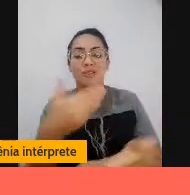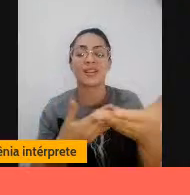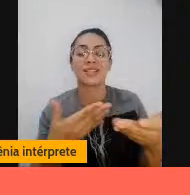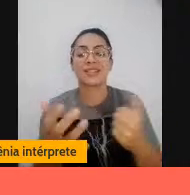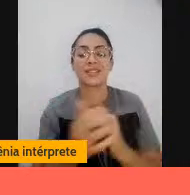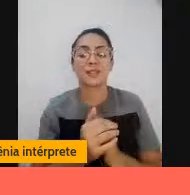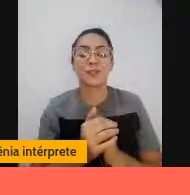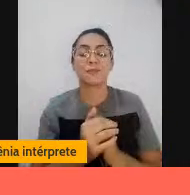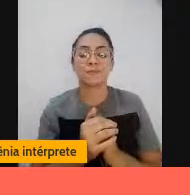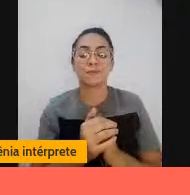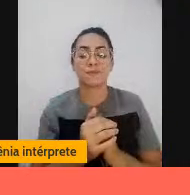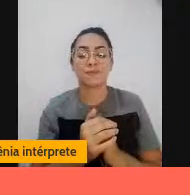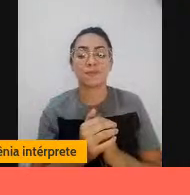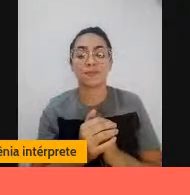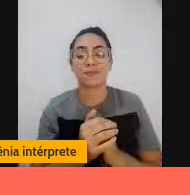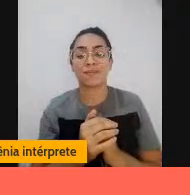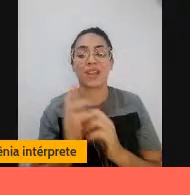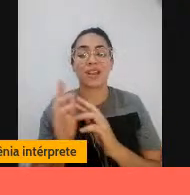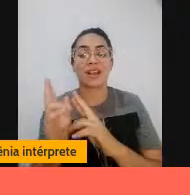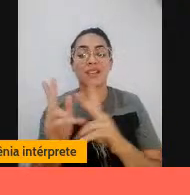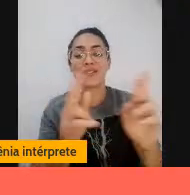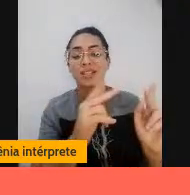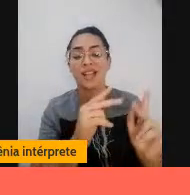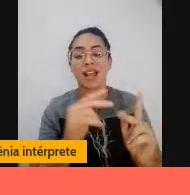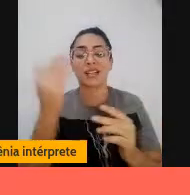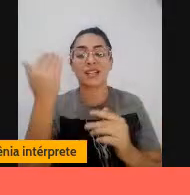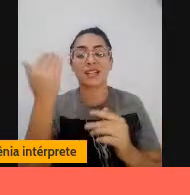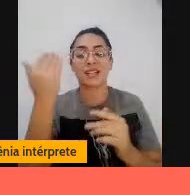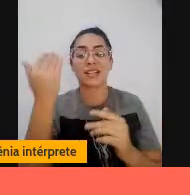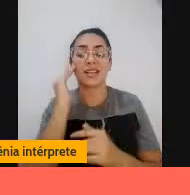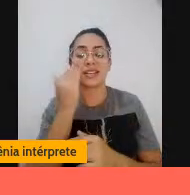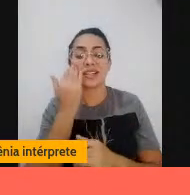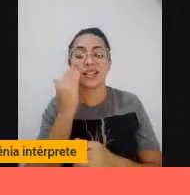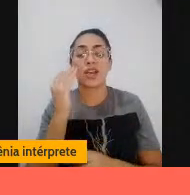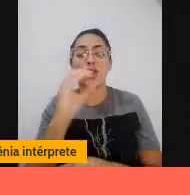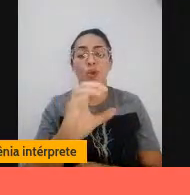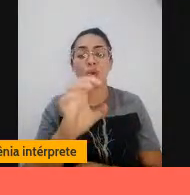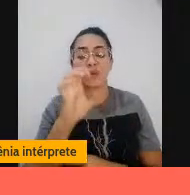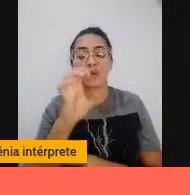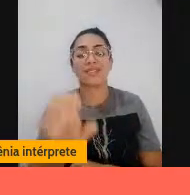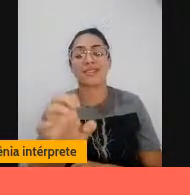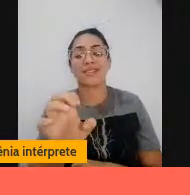diversidade, na forma de compreender o centro e a universidade, mas buscando,